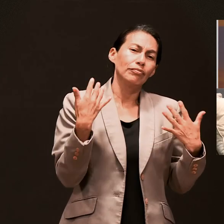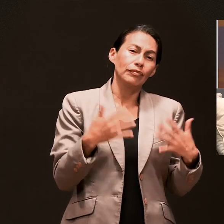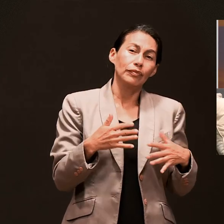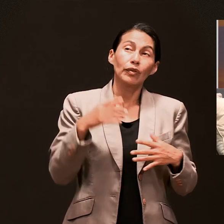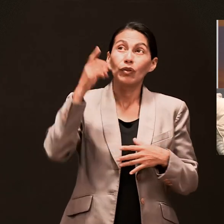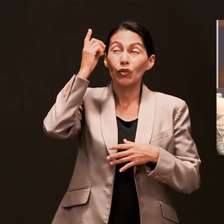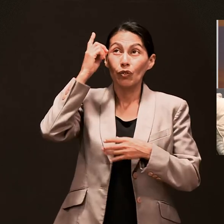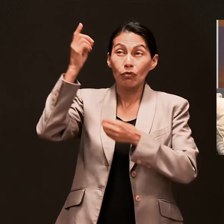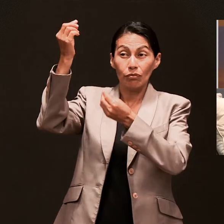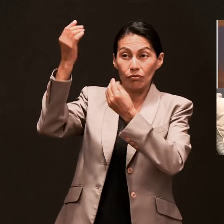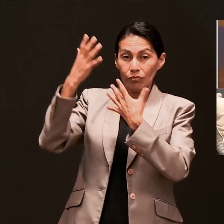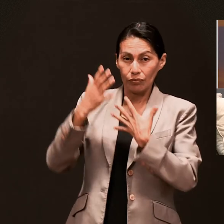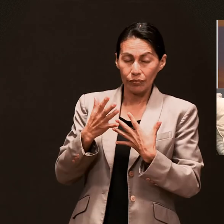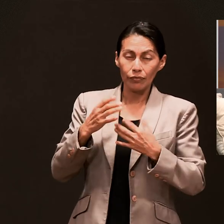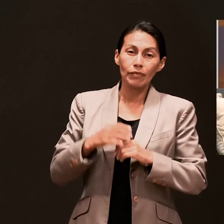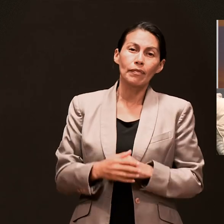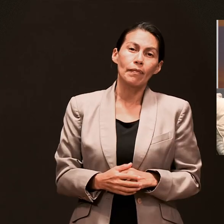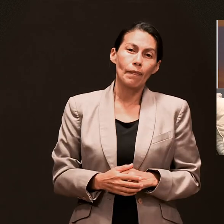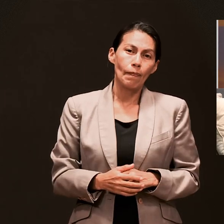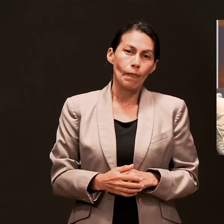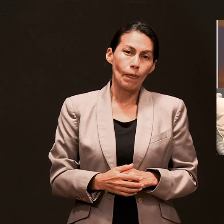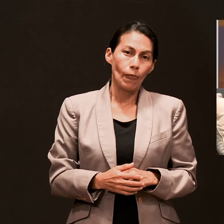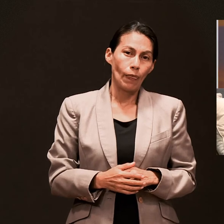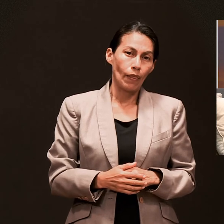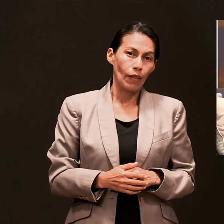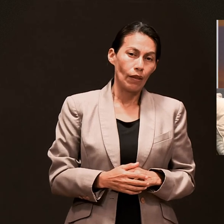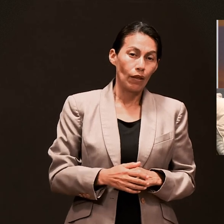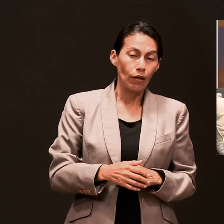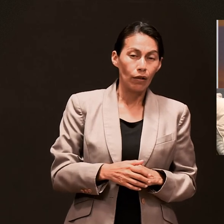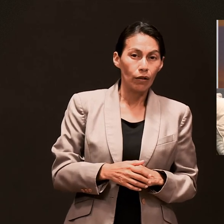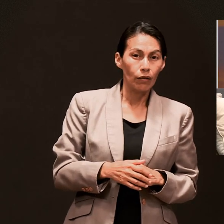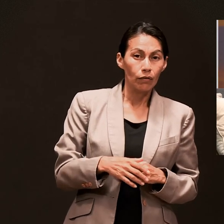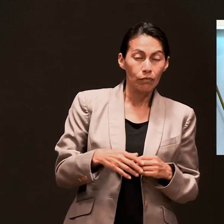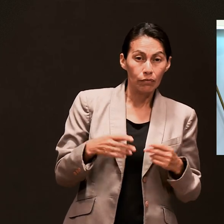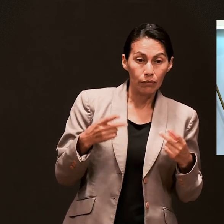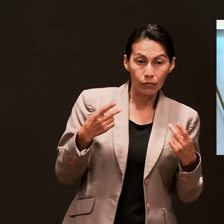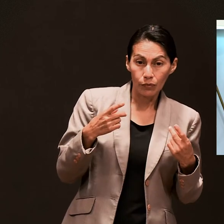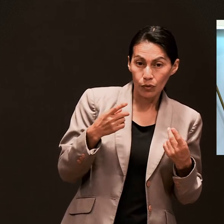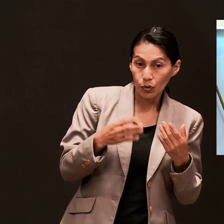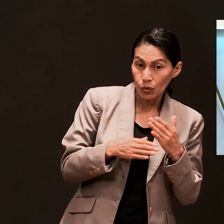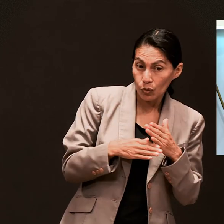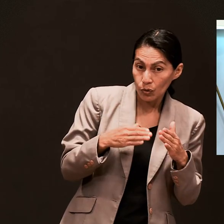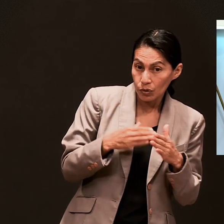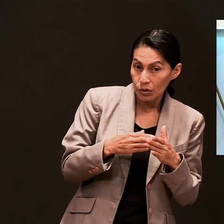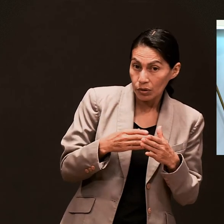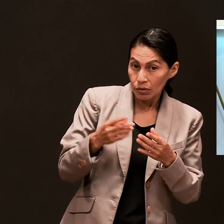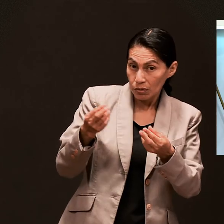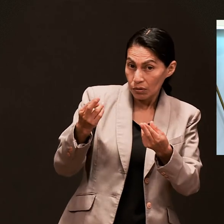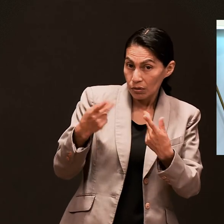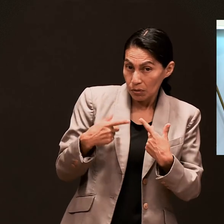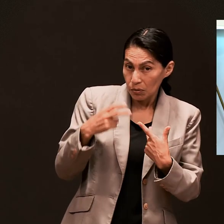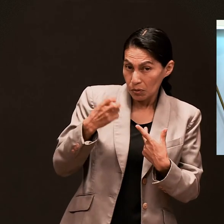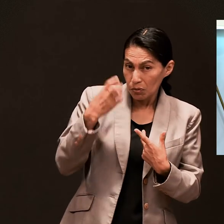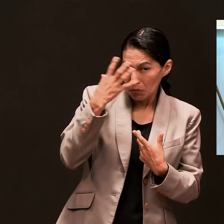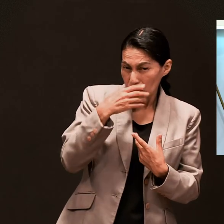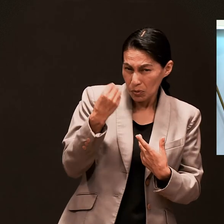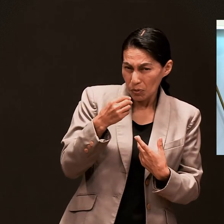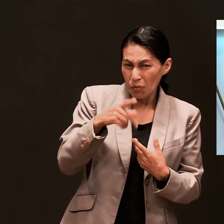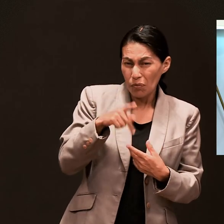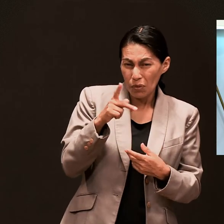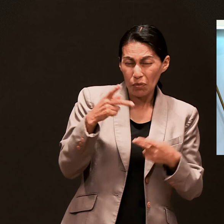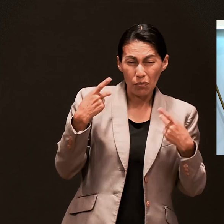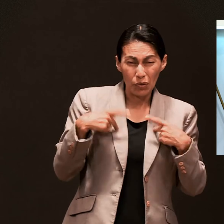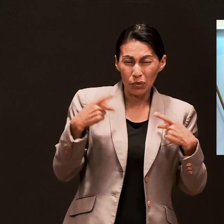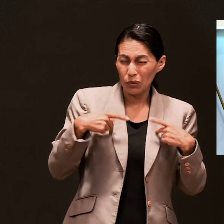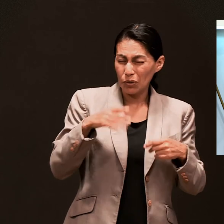el más grande regalo que podemos recibir de Dios no son cosas son personas son personas